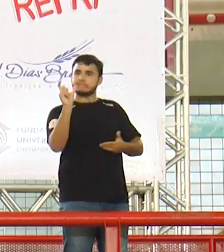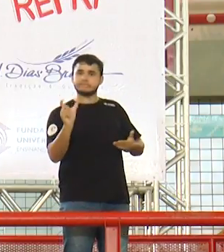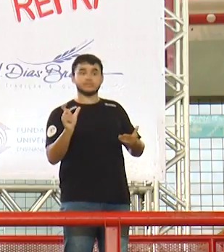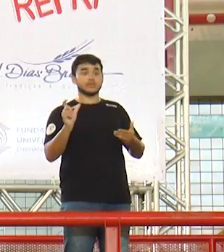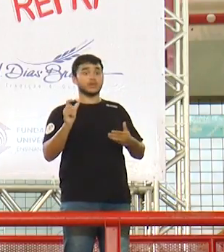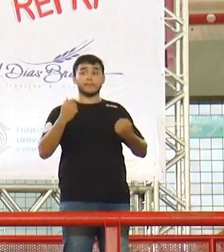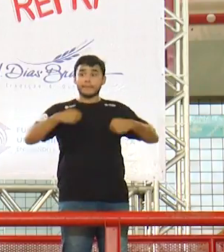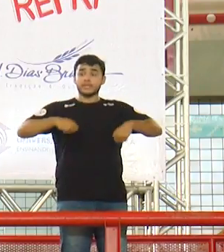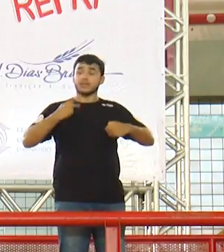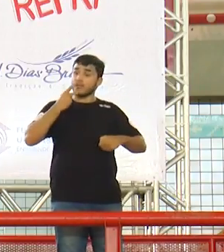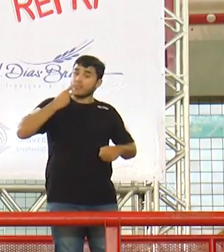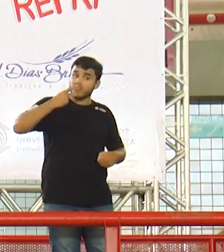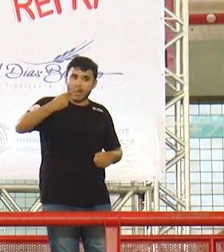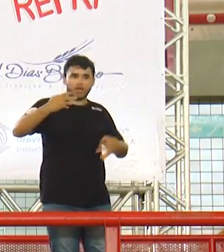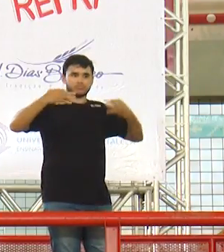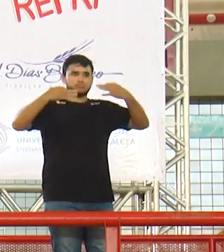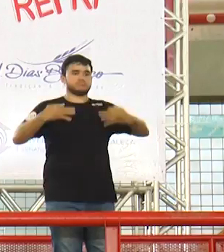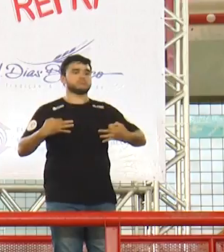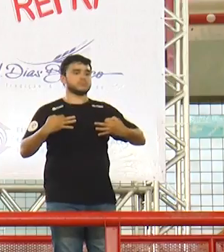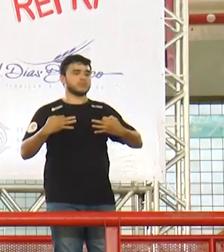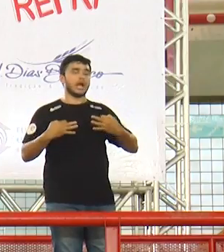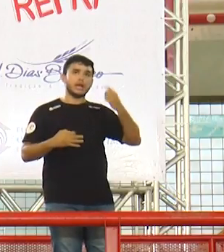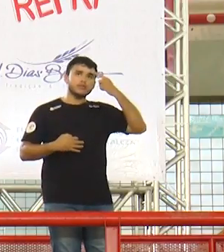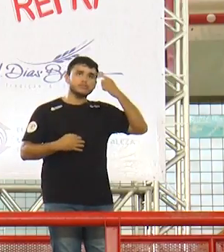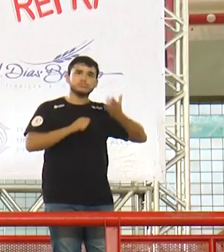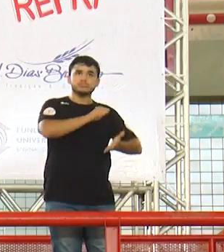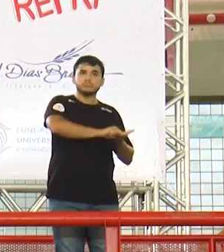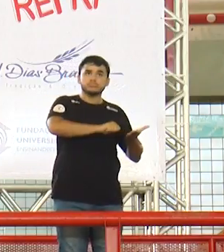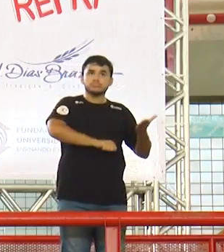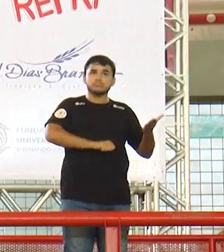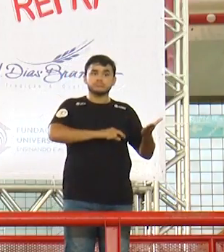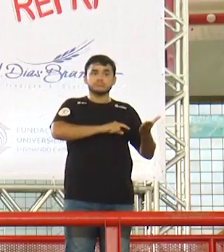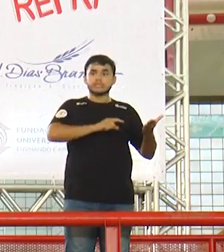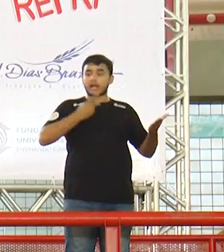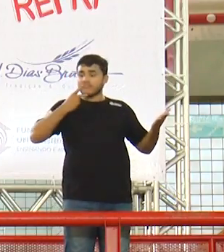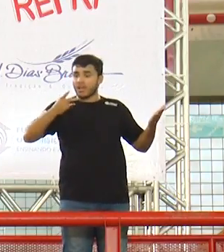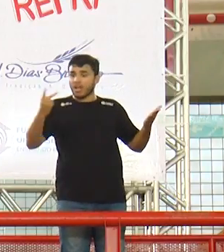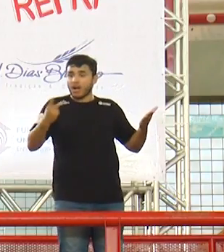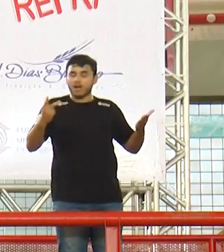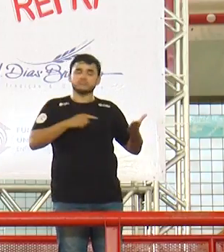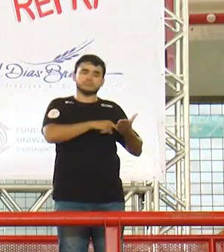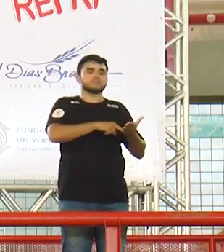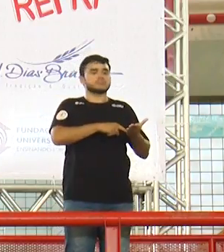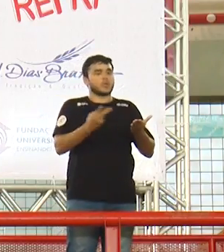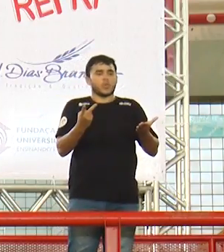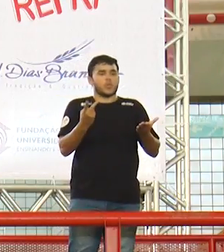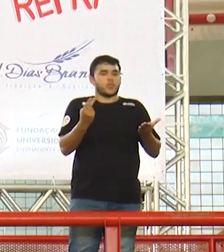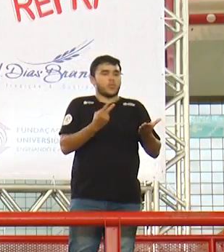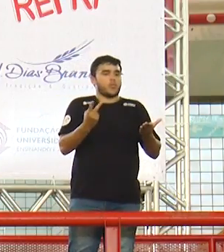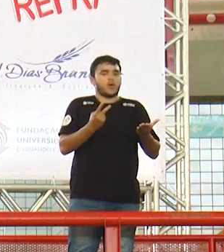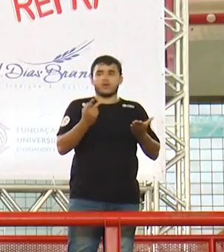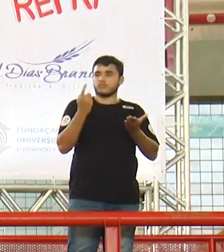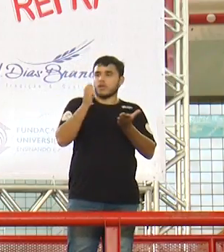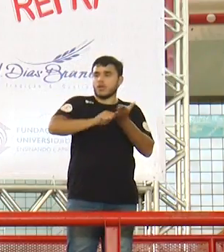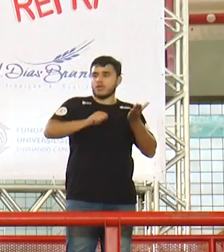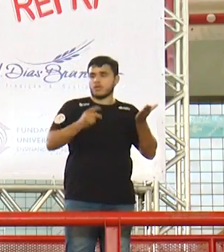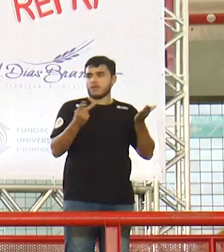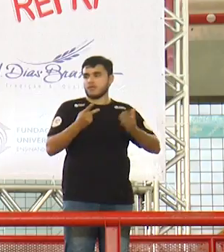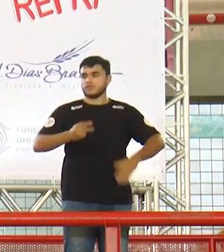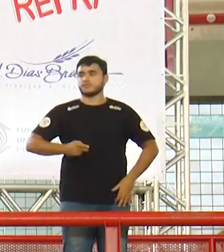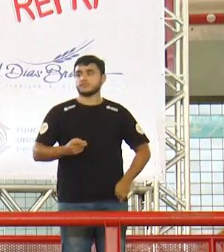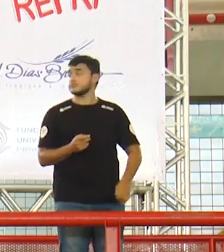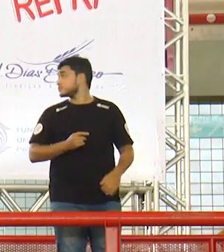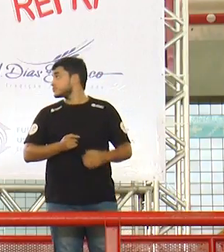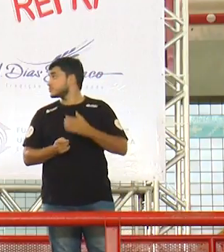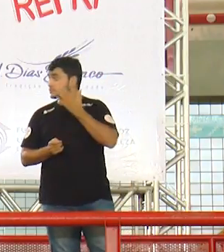Então a pronúncia adequada diz respeito à ortoepia. E aí eu queria só aproveitar